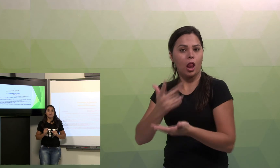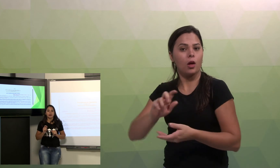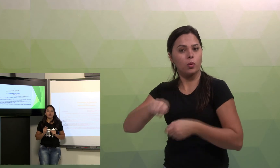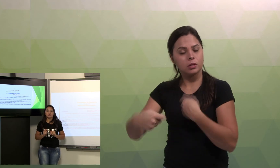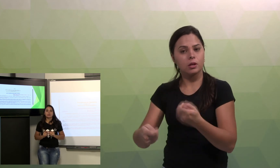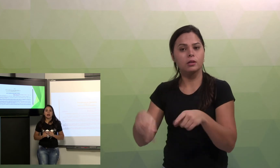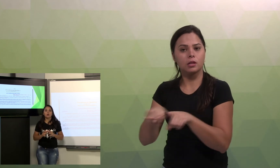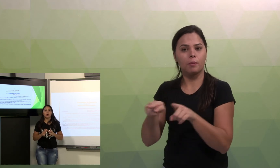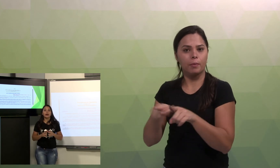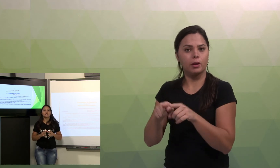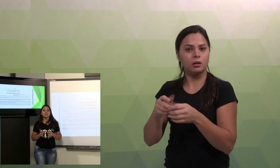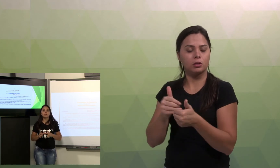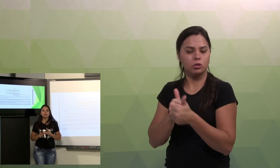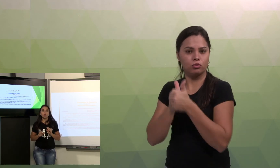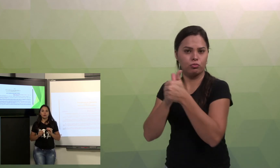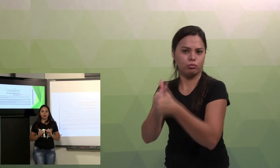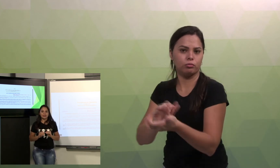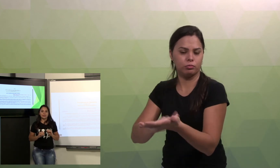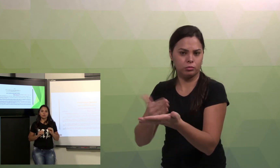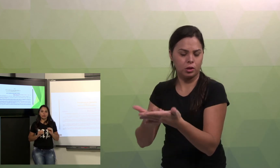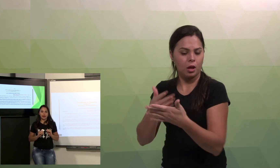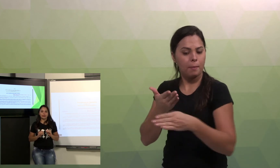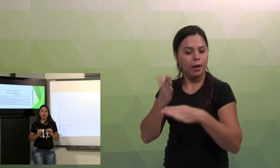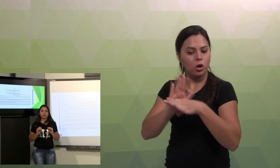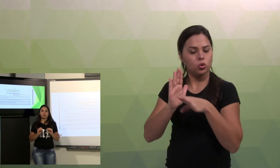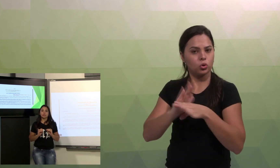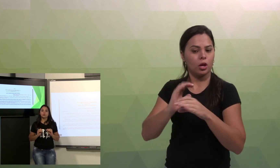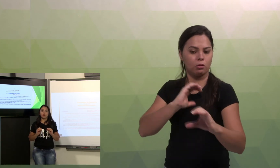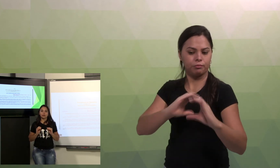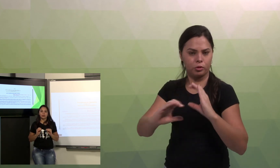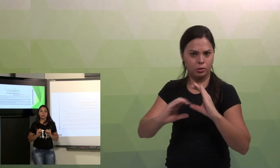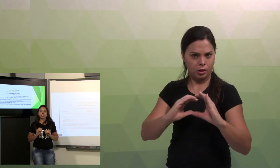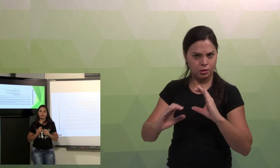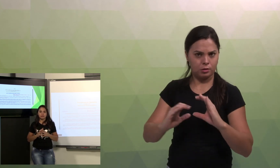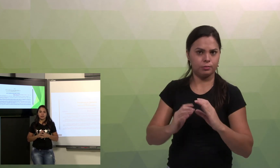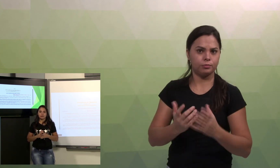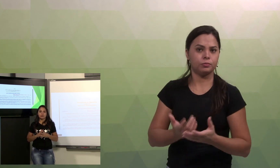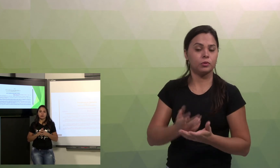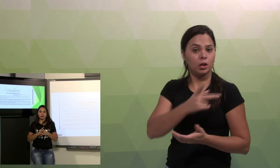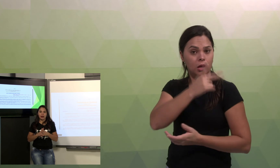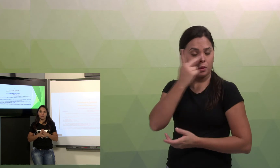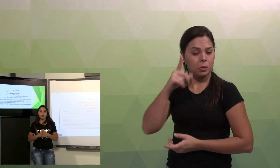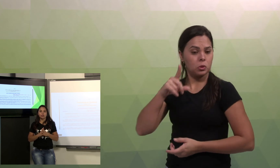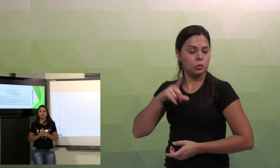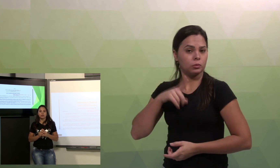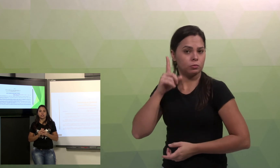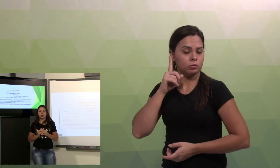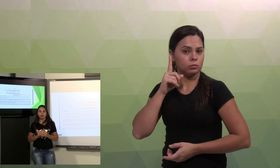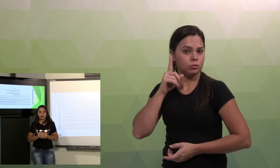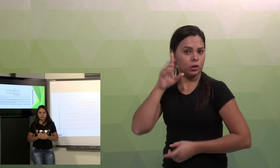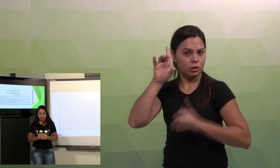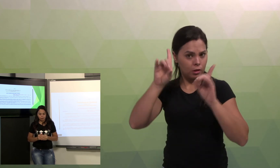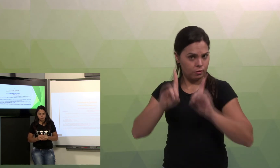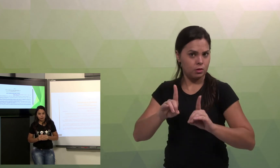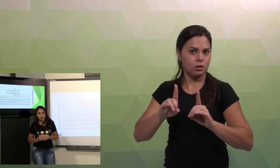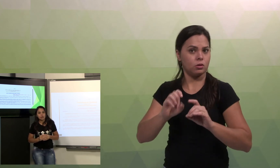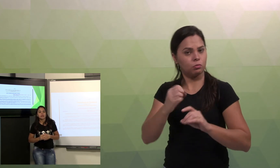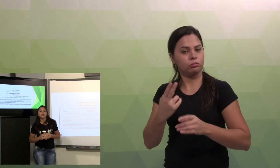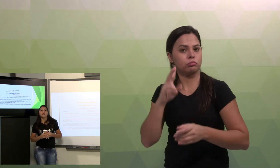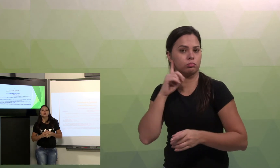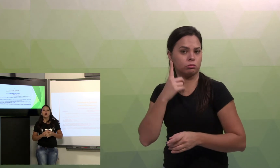intérpretes, para facilitar qualquer tipo de comunicação direta a pessoas portadoras de deficiência sensorial e com dificuldade de